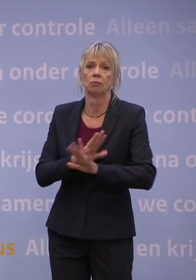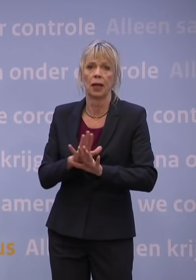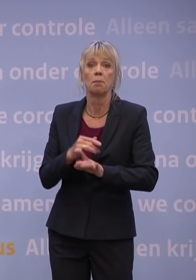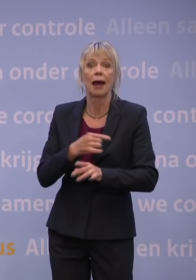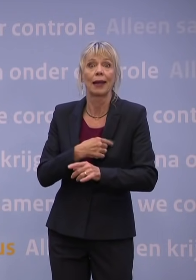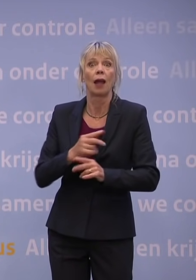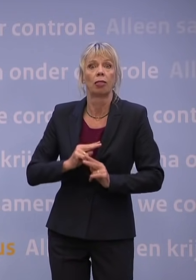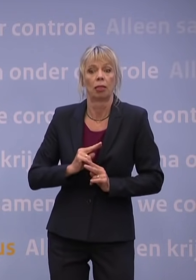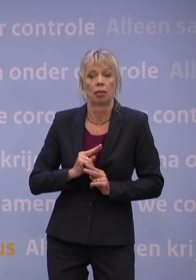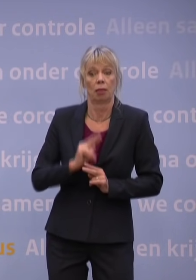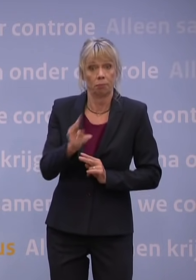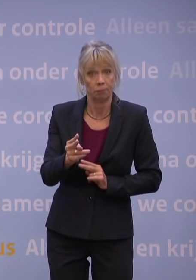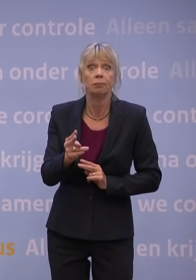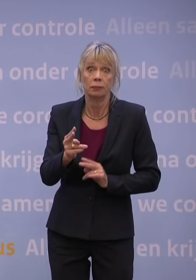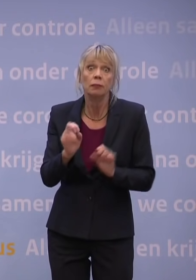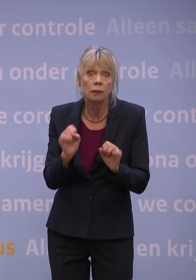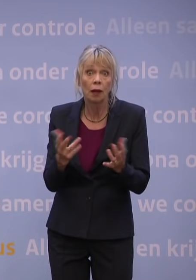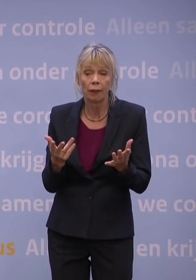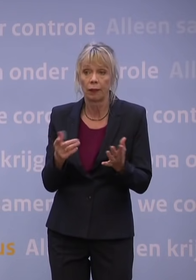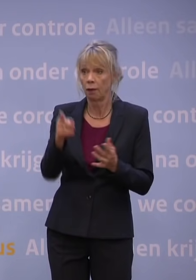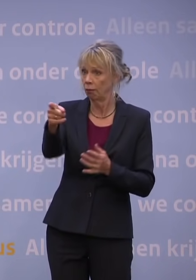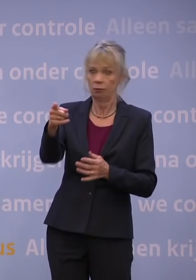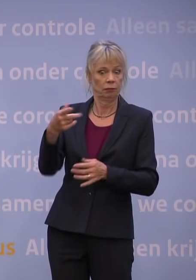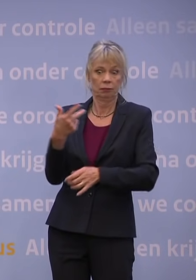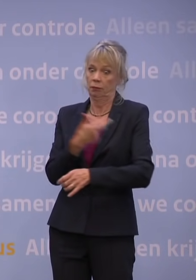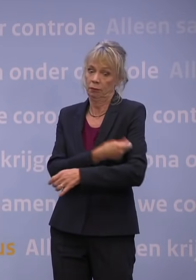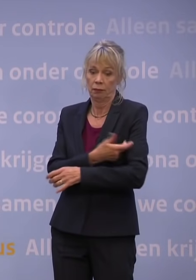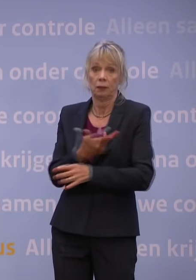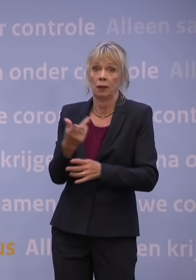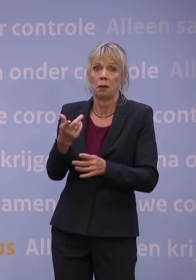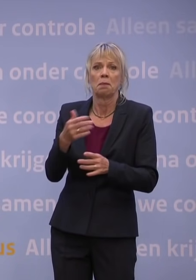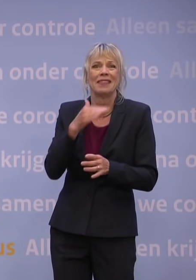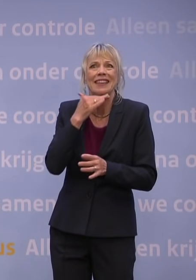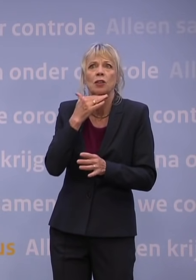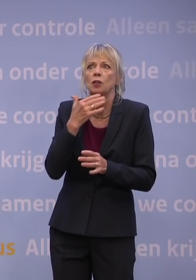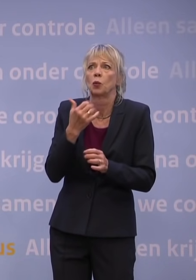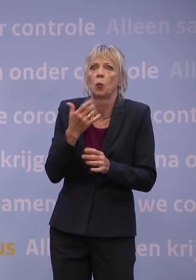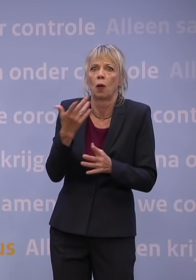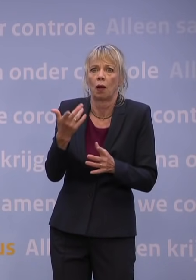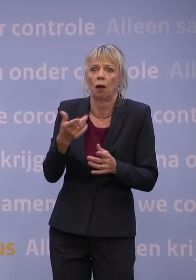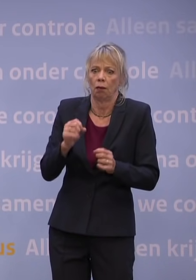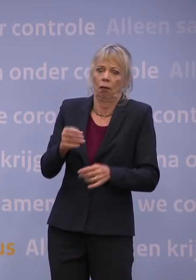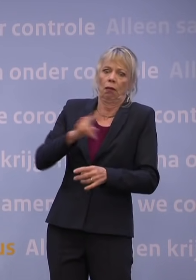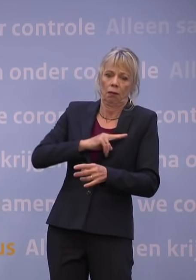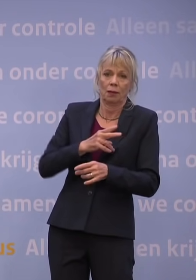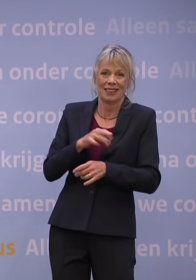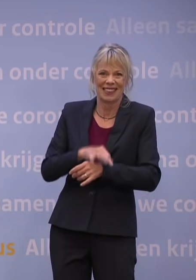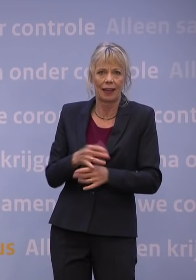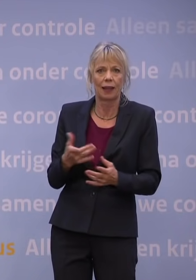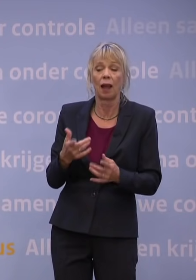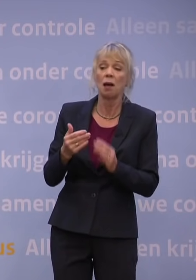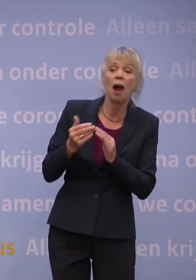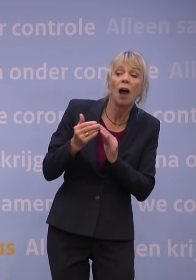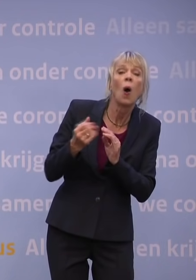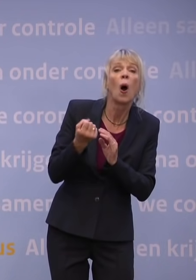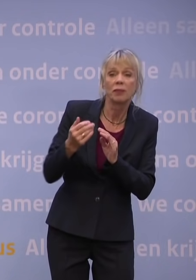overdragen. En u zou nog niet gevaccineerd zijn. Of gevaccineerd zijn, maar het werkt onvoldoende. U zou ziek worden. De kans dat het virus u bereikt is echt nul. Nee, dat snap en daarom is